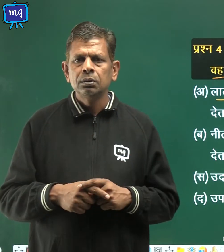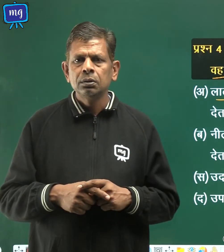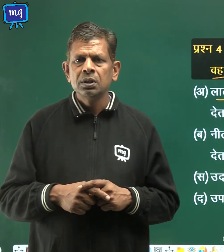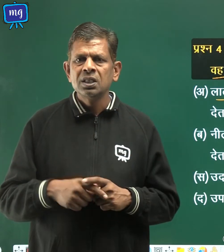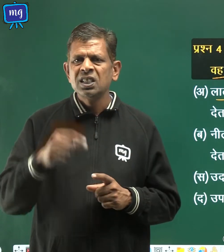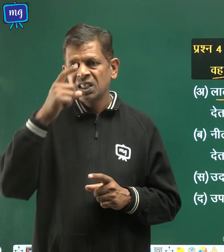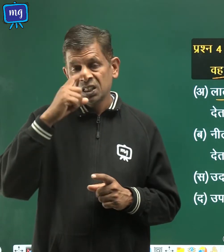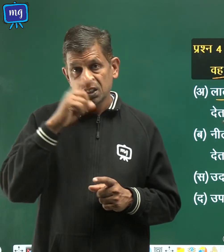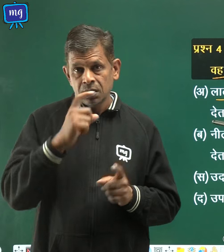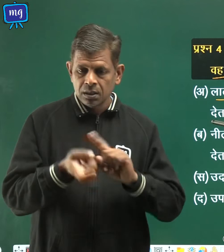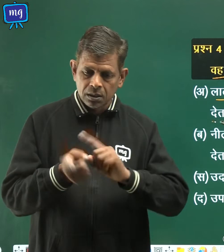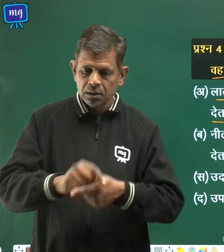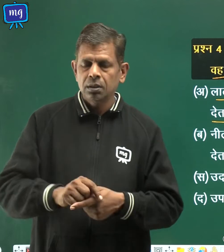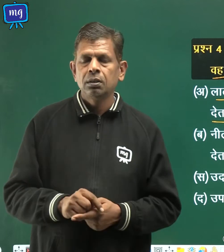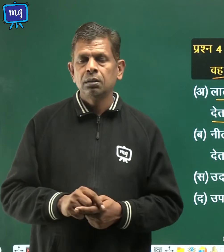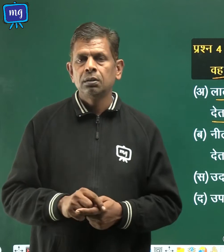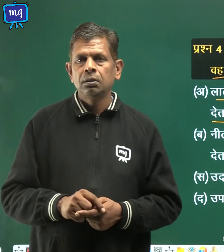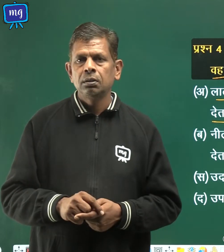नीला कर देता है,